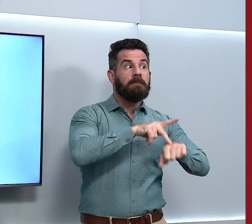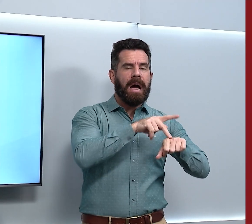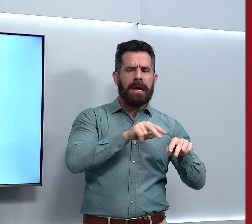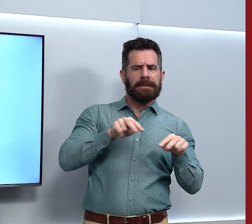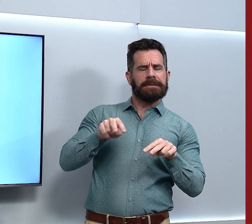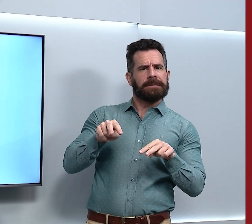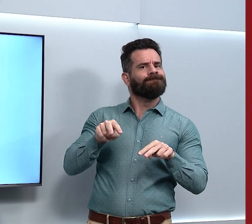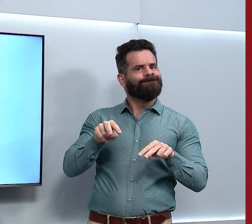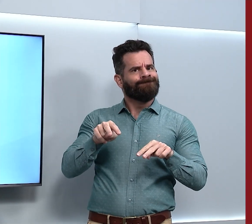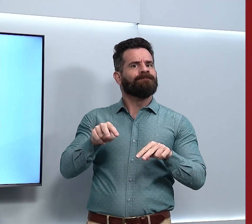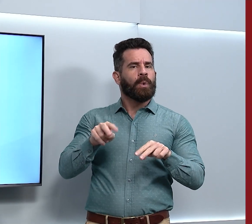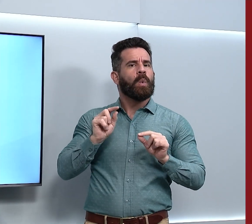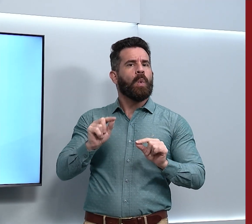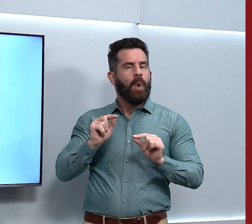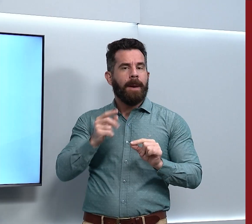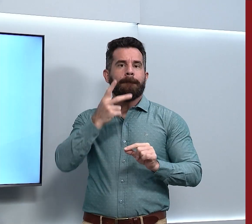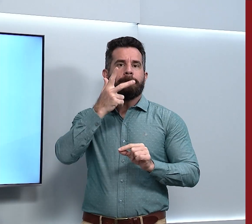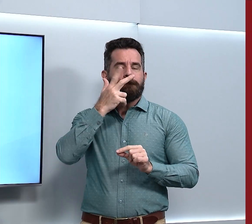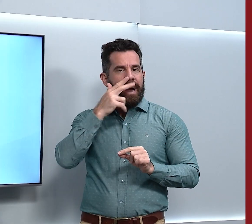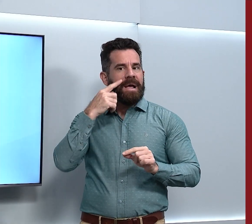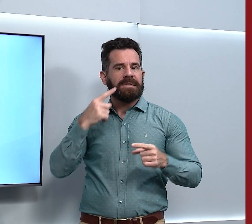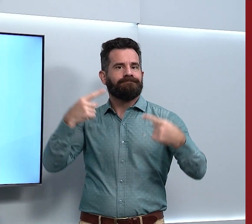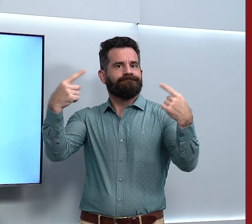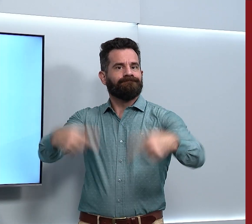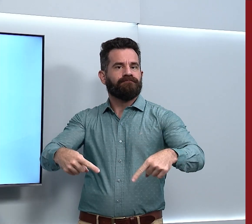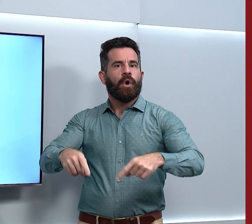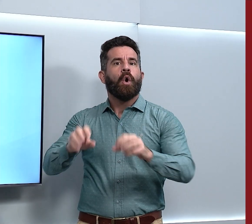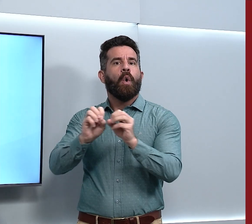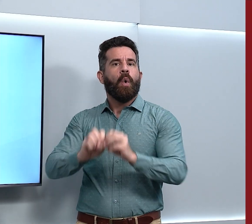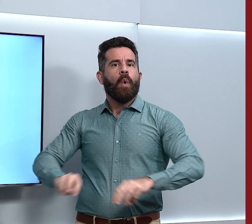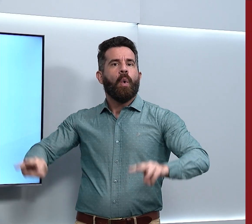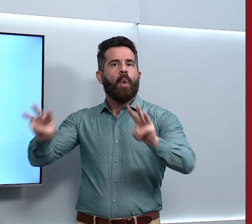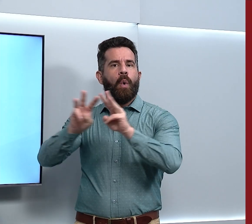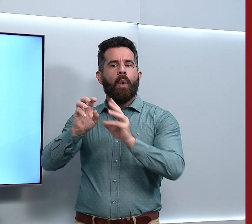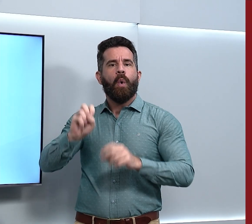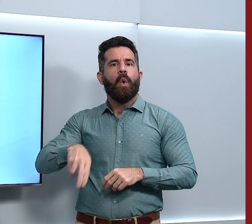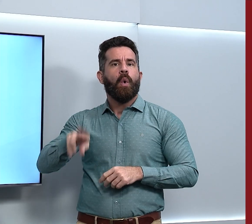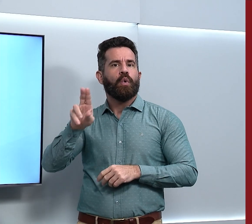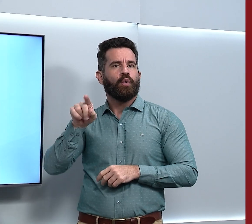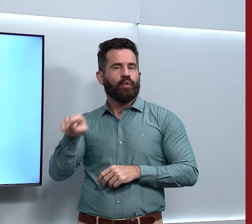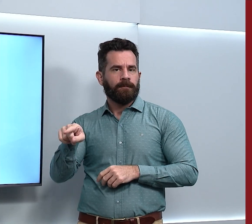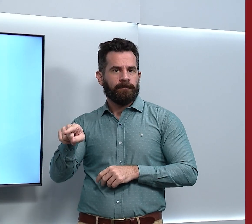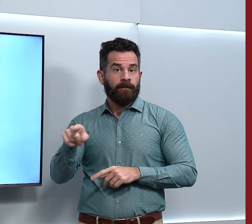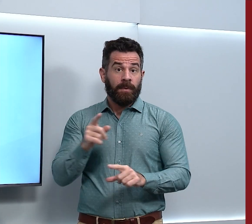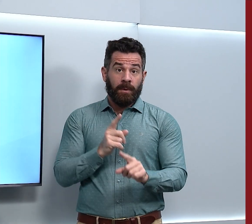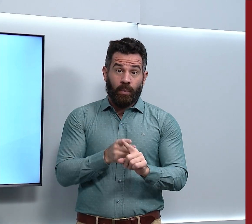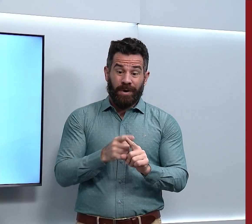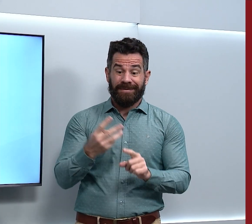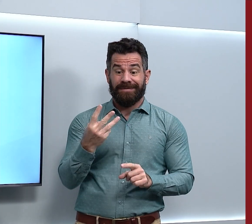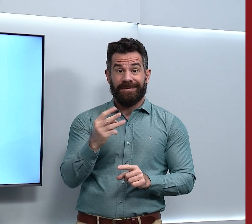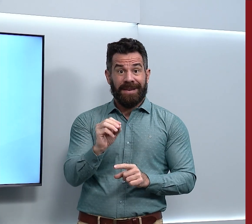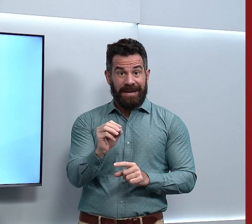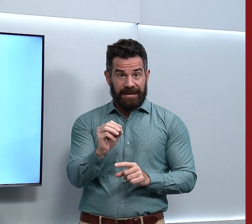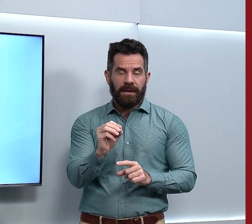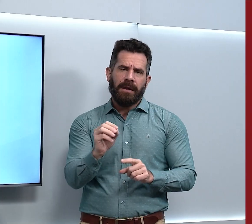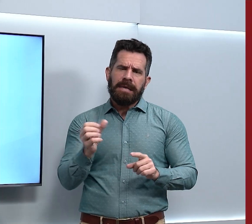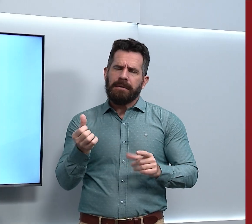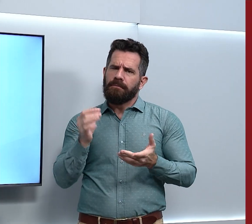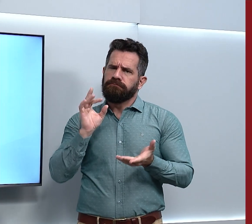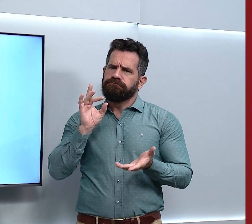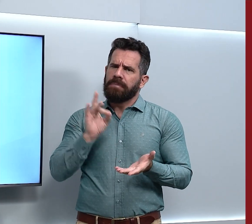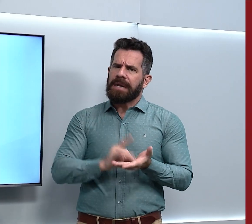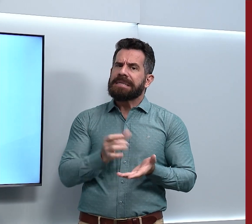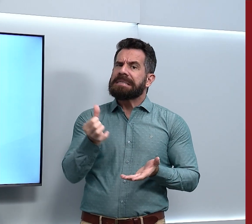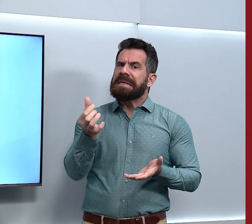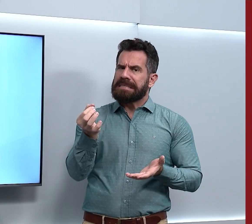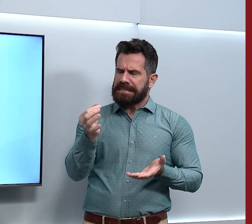a ONU, a Organização das Nações Unidas. Cerca de 30 dos 60 líderes mundiais que